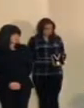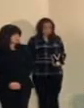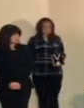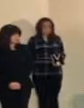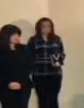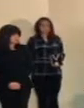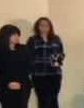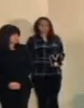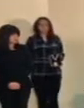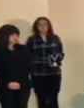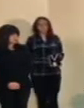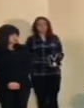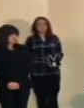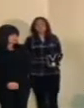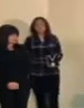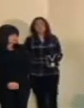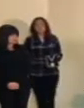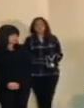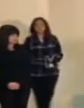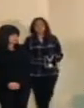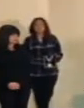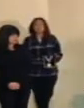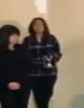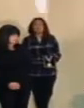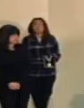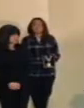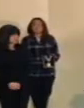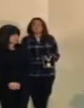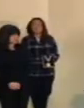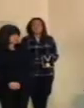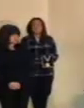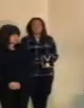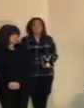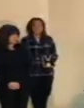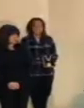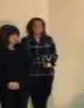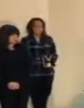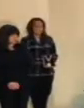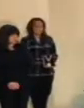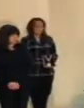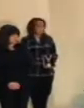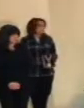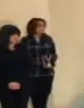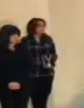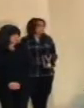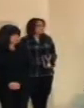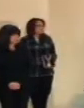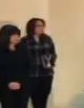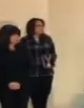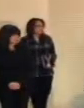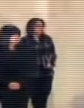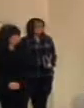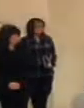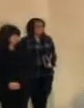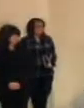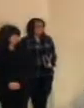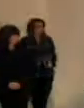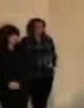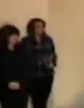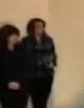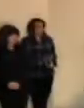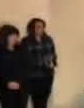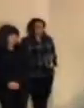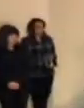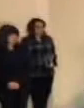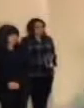lo difícil, el acceso difícil que era entrar en ellas, no había gente que estuviera dispuesta